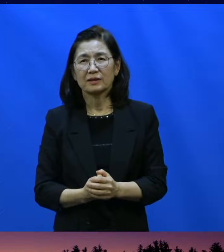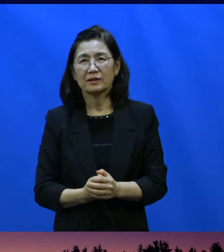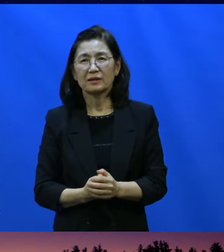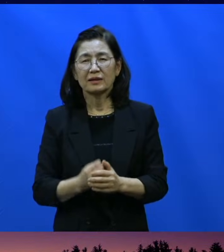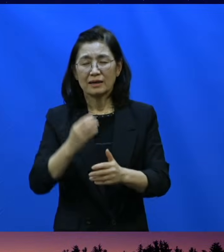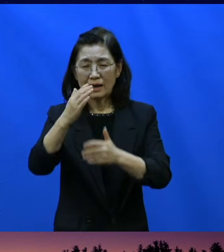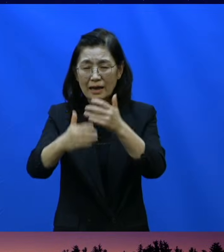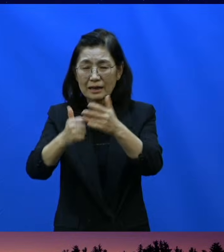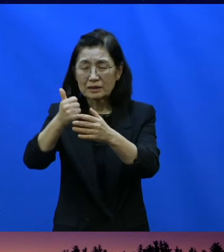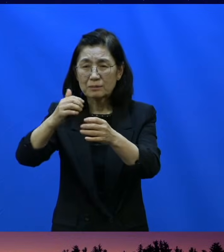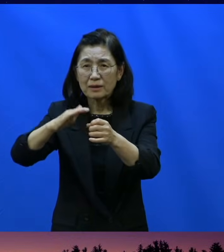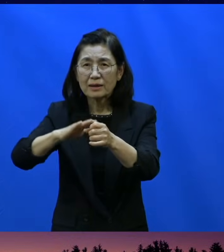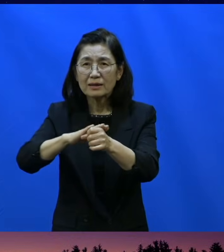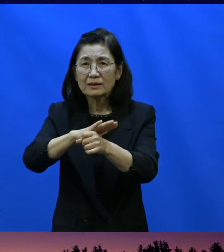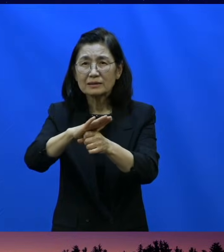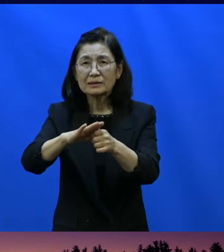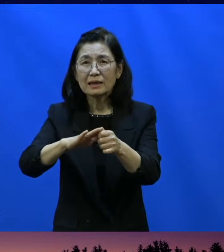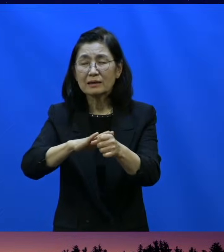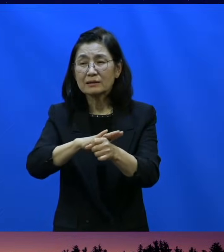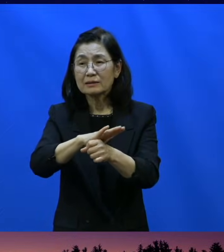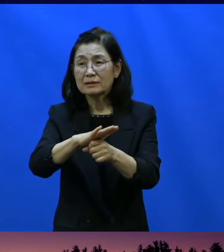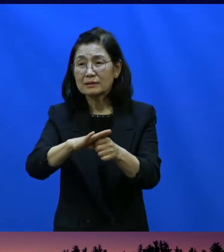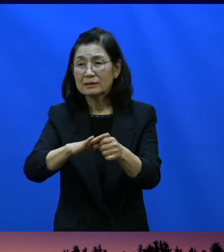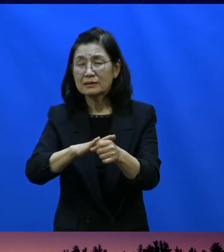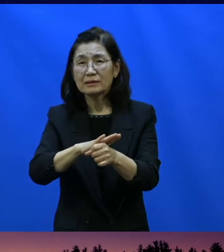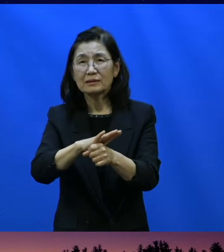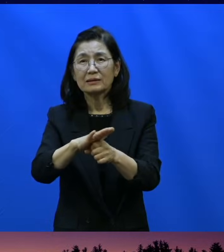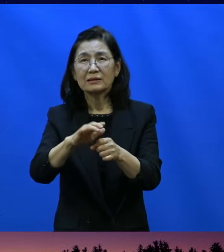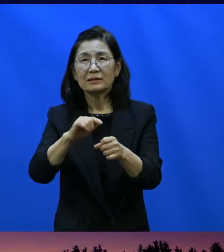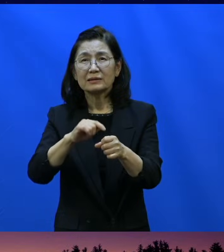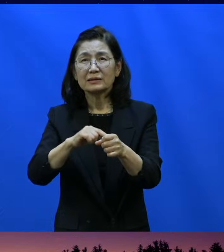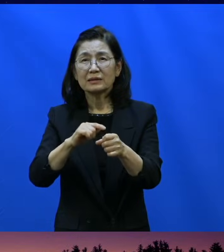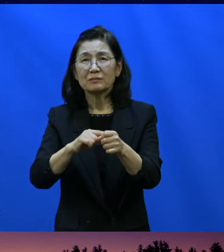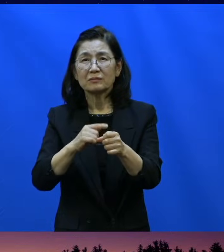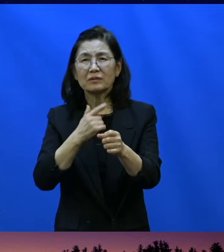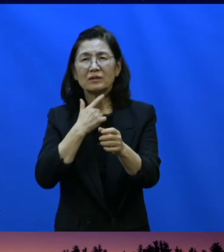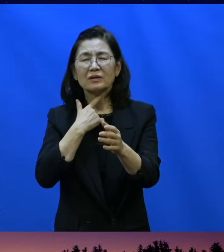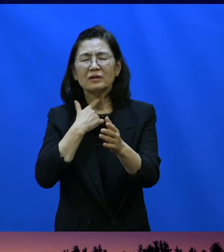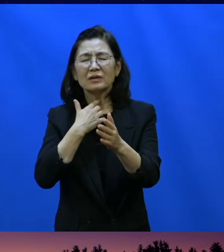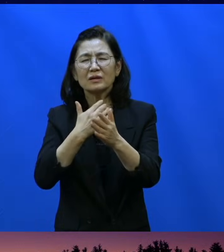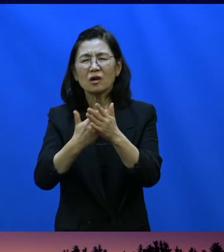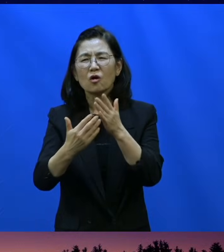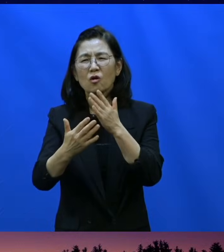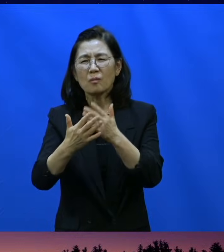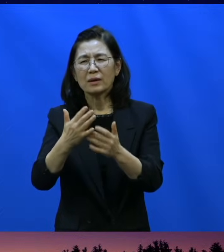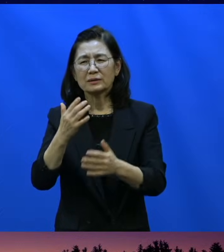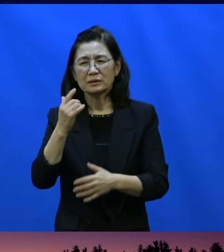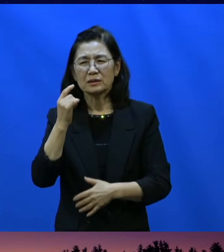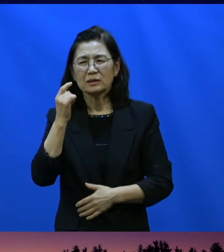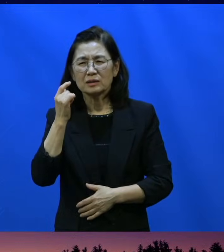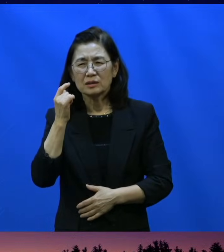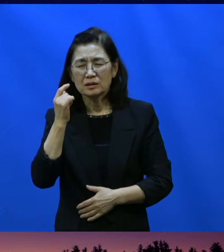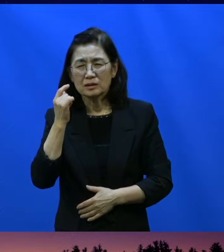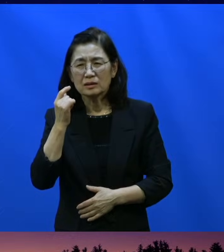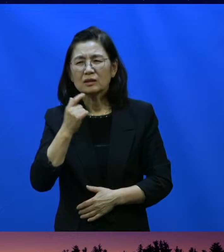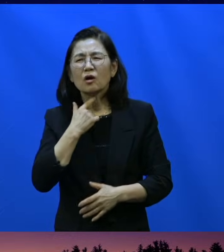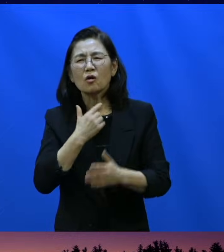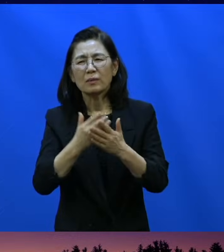사랑을 한 번도 제대로 된 사랑을 경험해 보지 못하고 살다가 죽어요. 대부분 많은